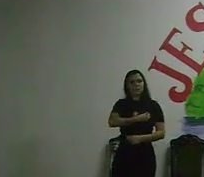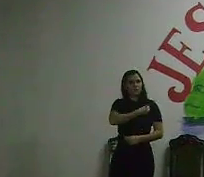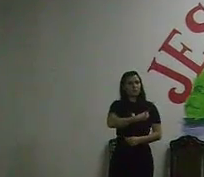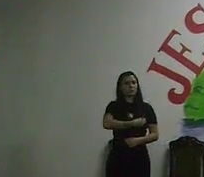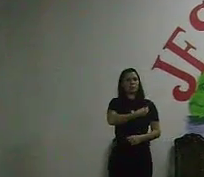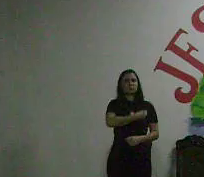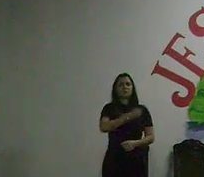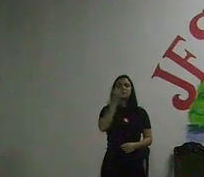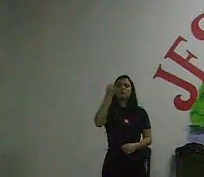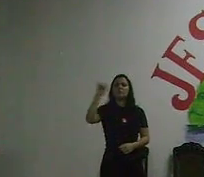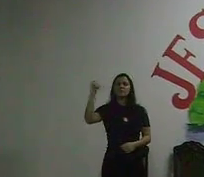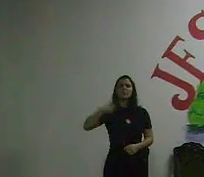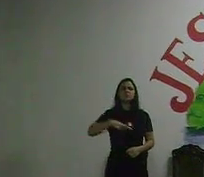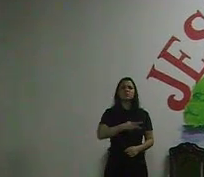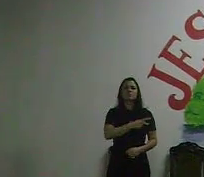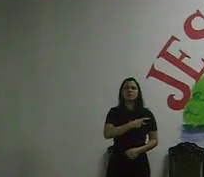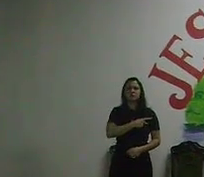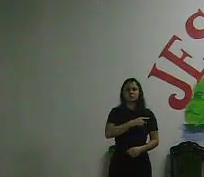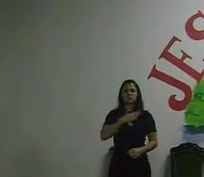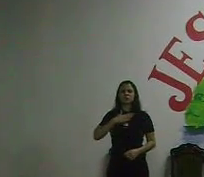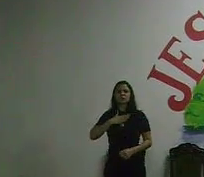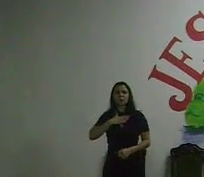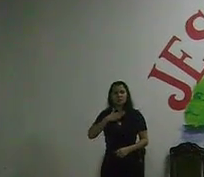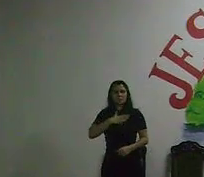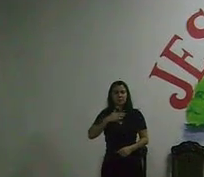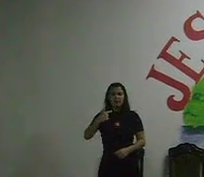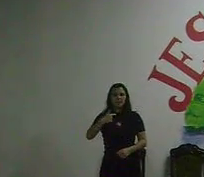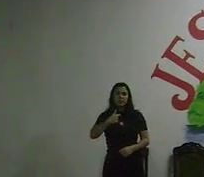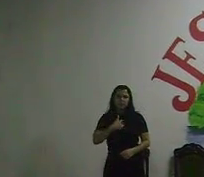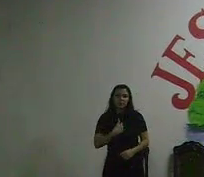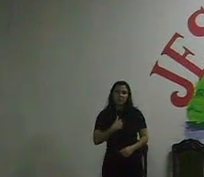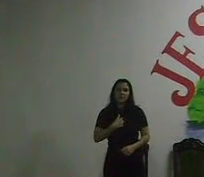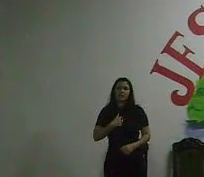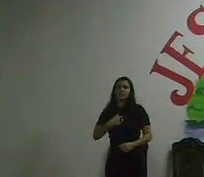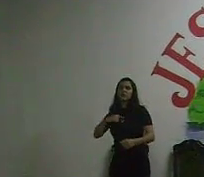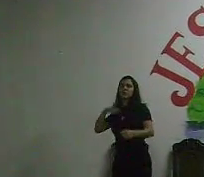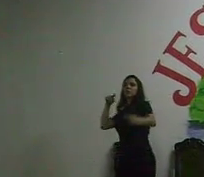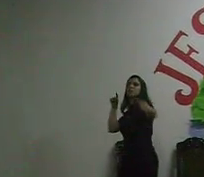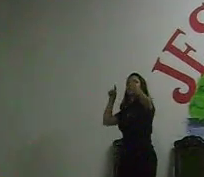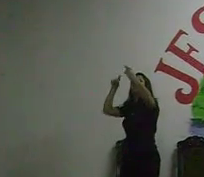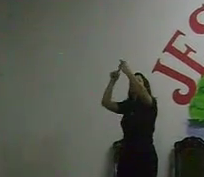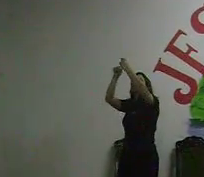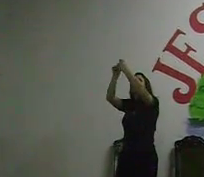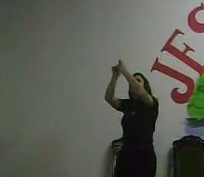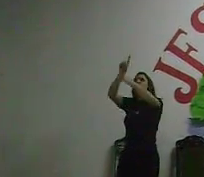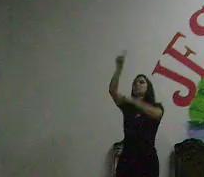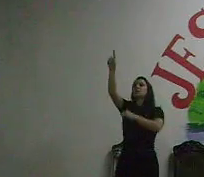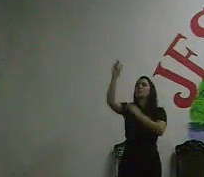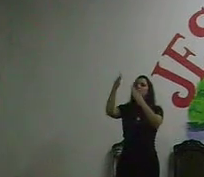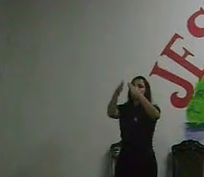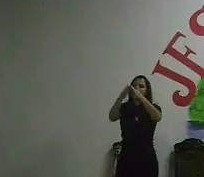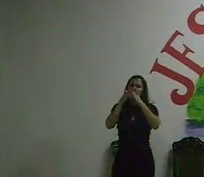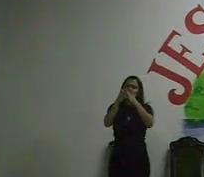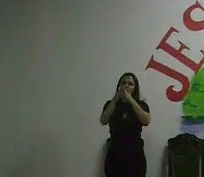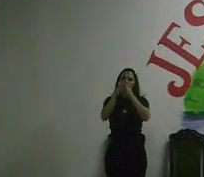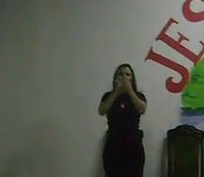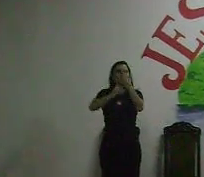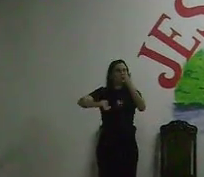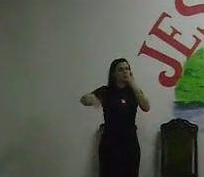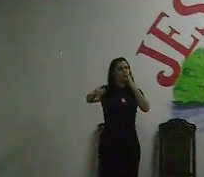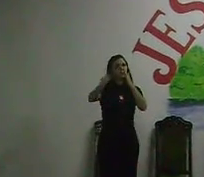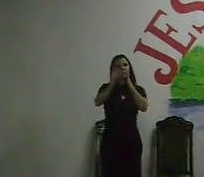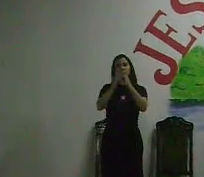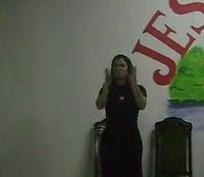vós quiseres em mim, e eu quiser em vós, pedireis tudo o